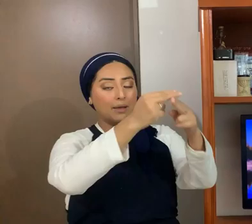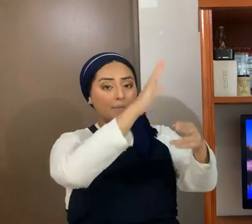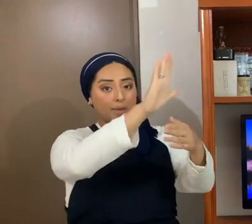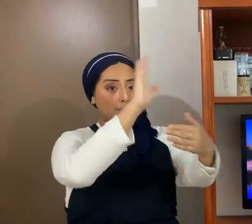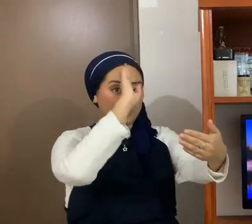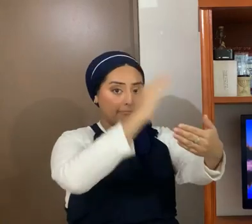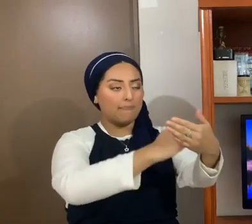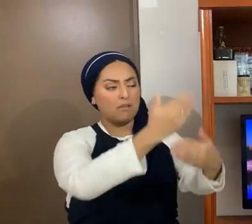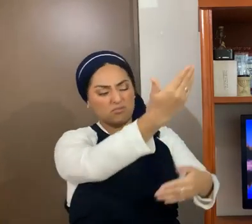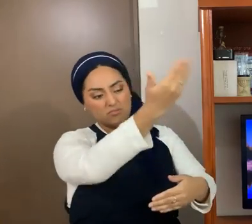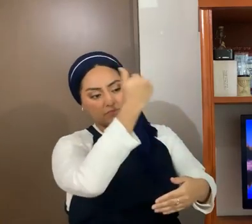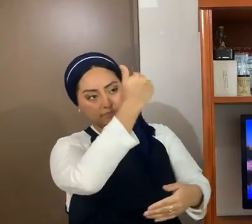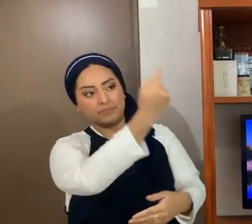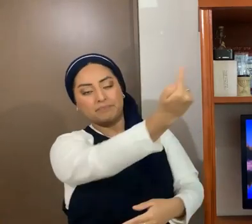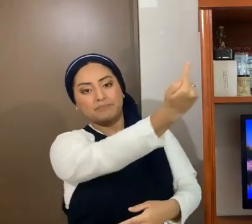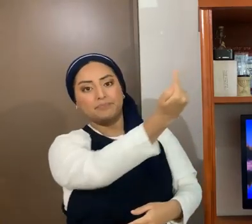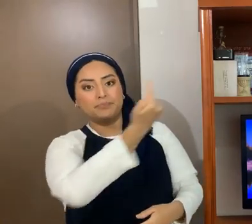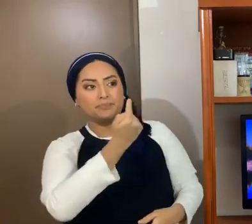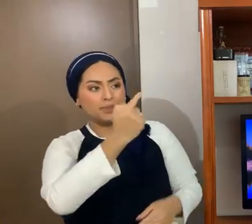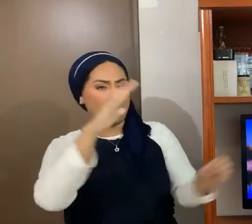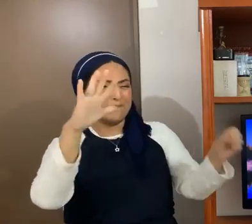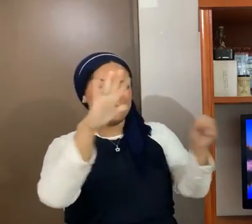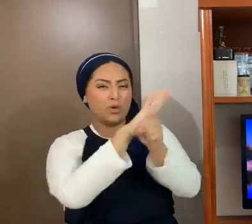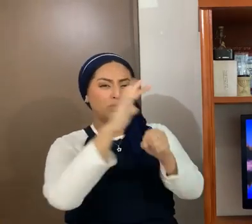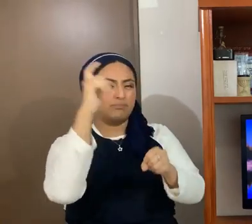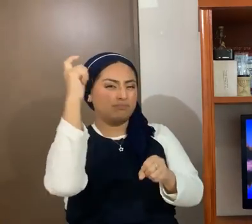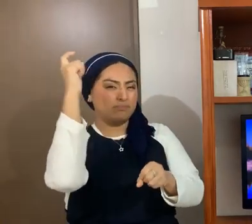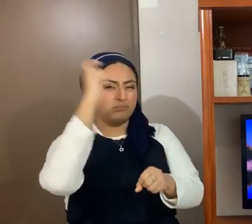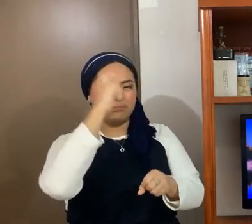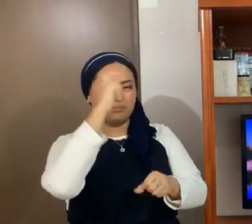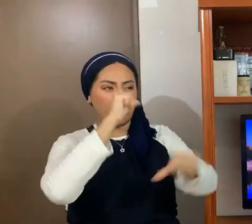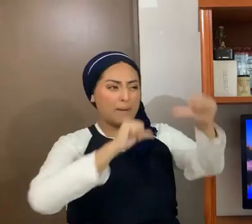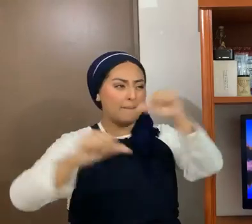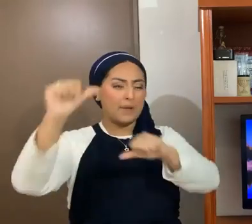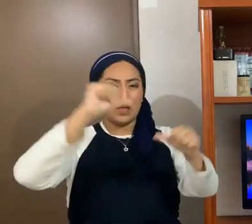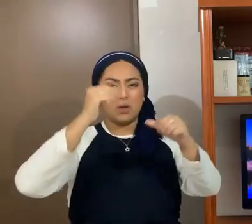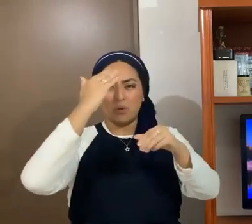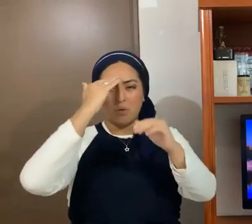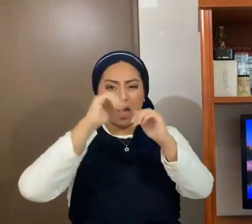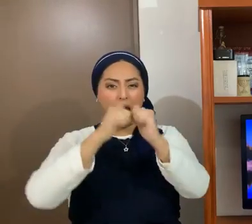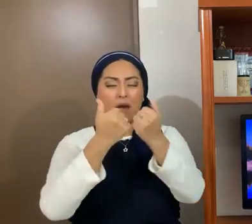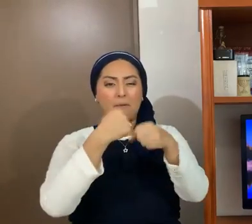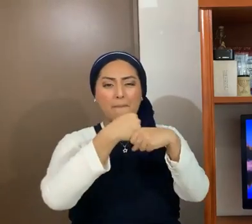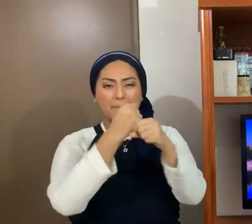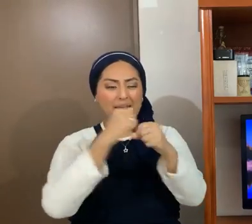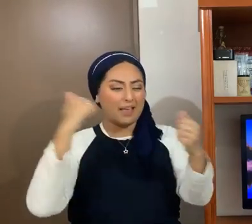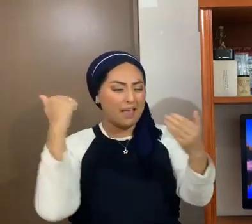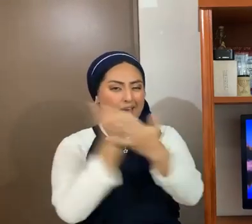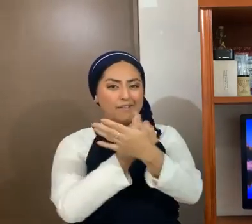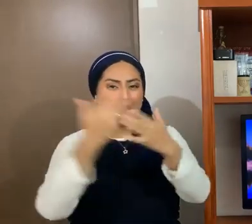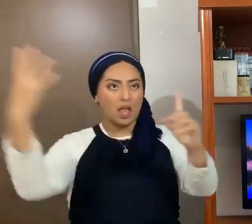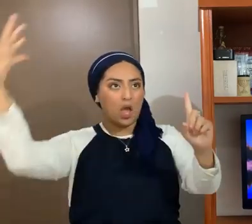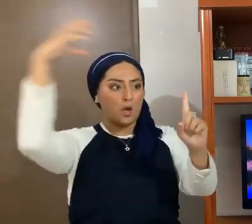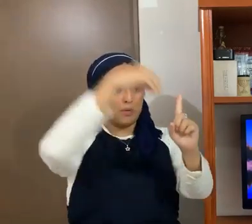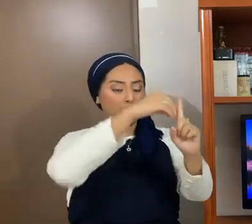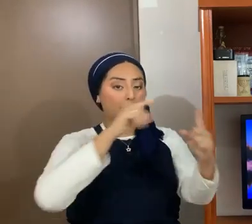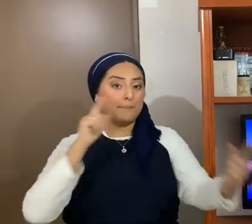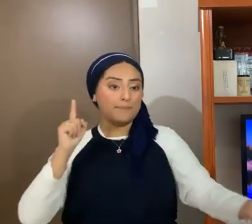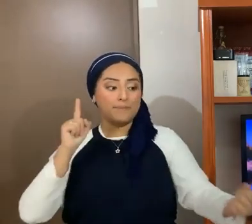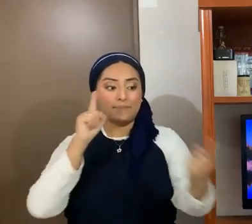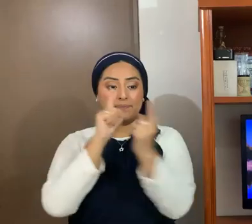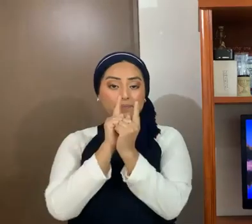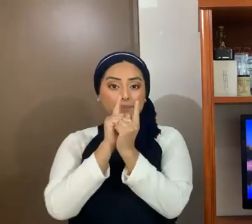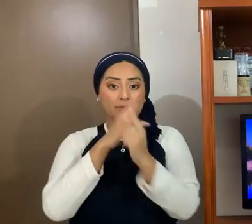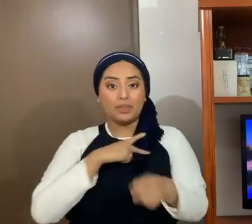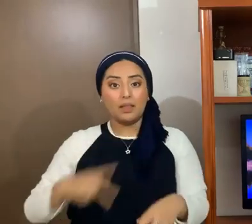era de Tiro, e Hiram era lleno de sabiduría, inteligencia y en ciencia de toda obra de bronce. Este pues vino al rey Salomón e